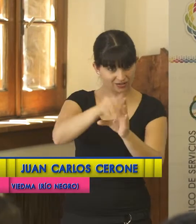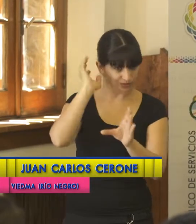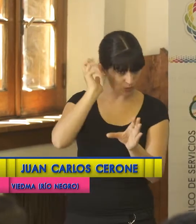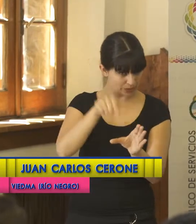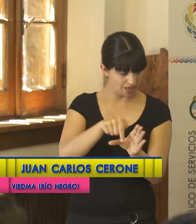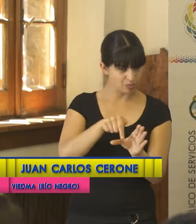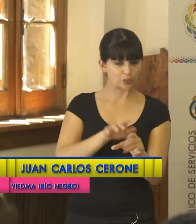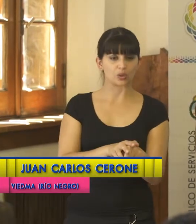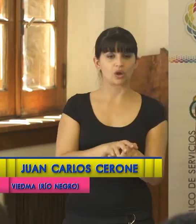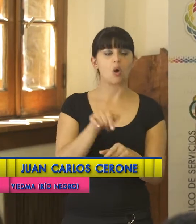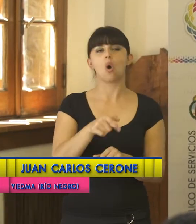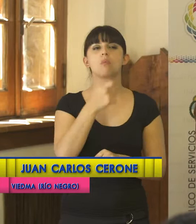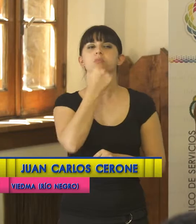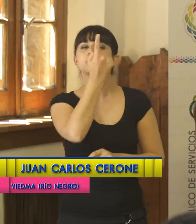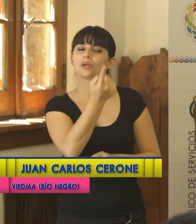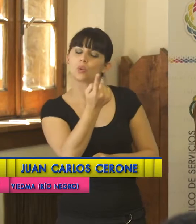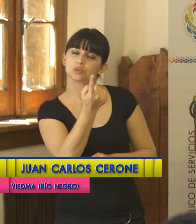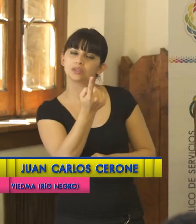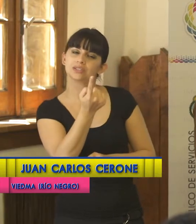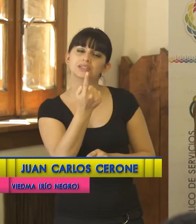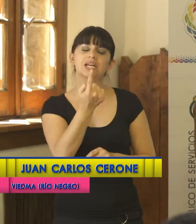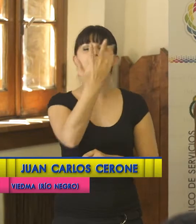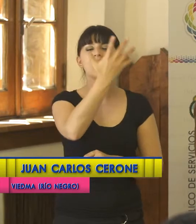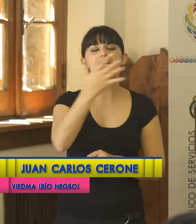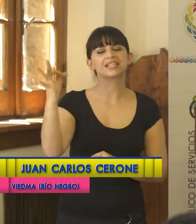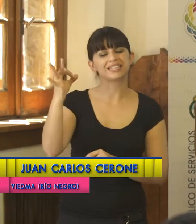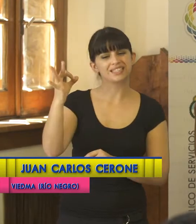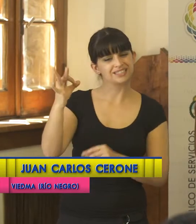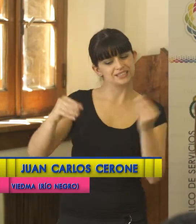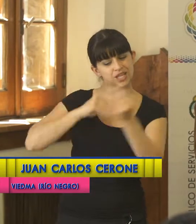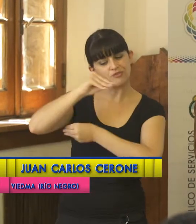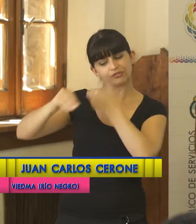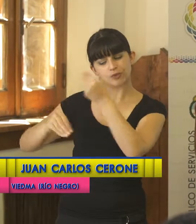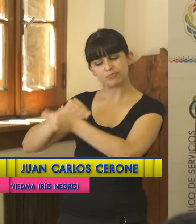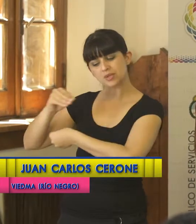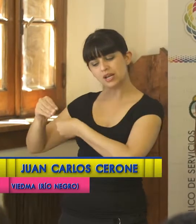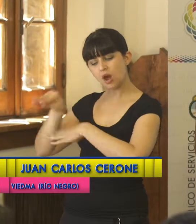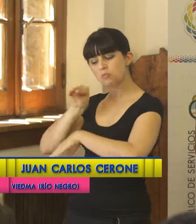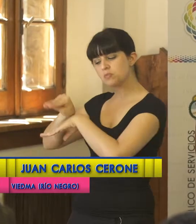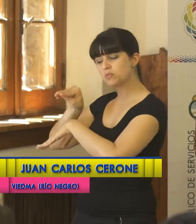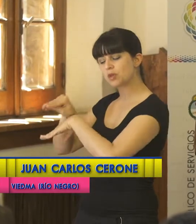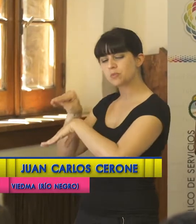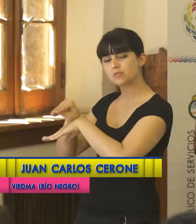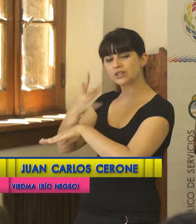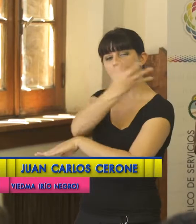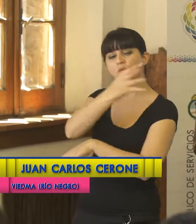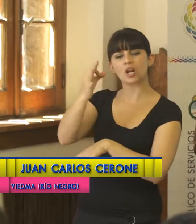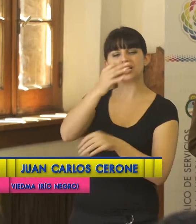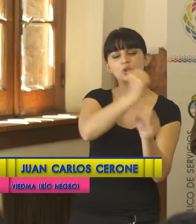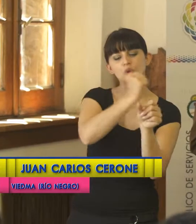se mantendrían en viedma estas 500 familias que viven de los distintos medios existentes